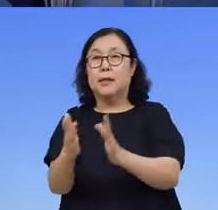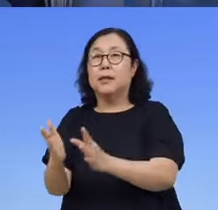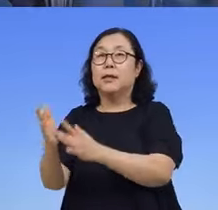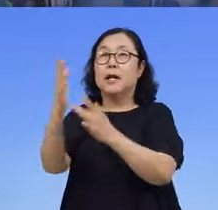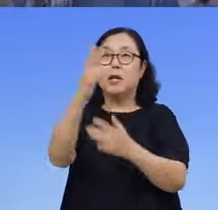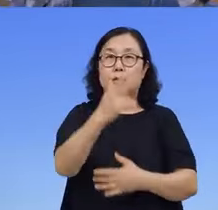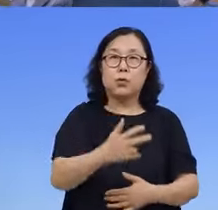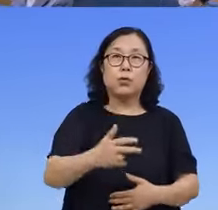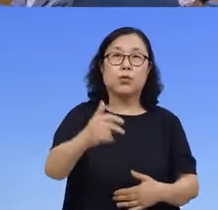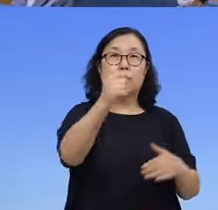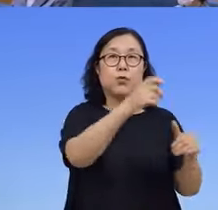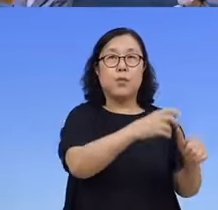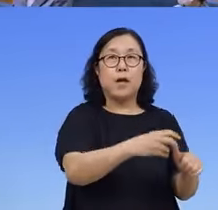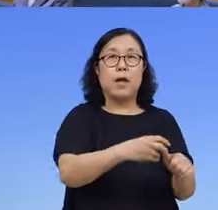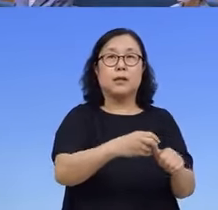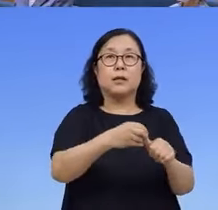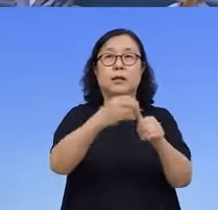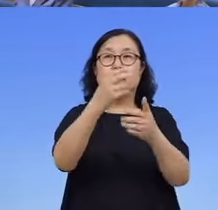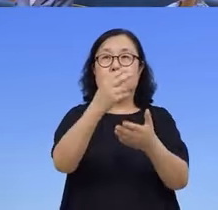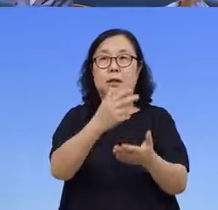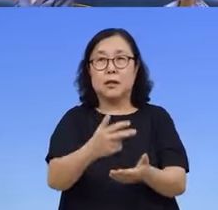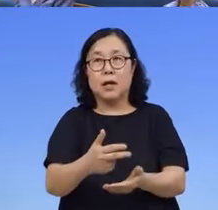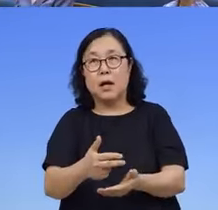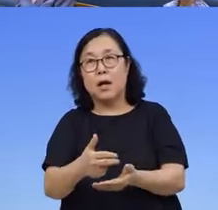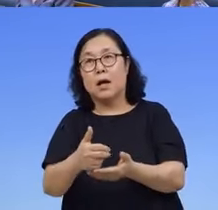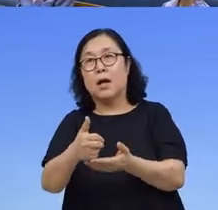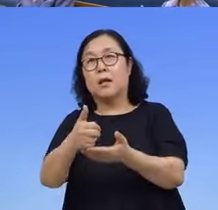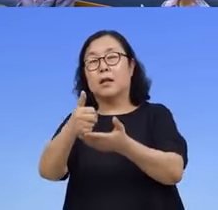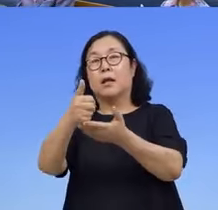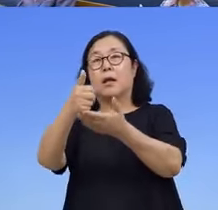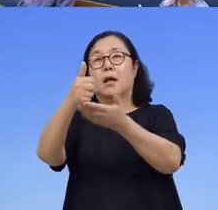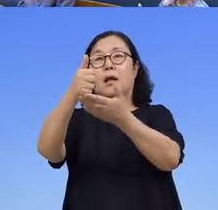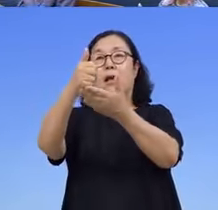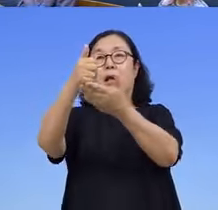예수 주 메시아네.